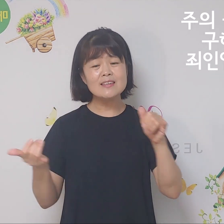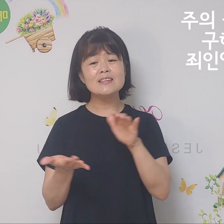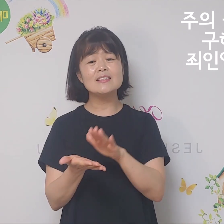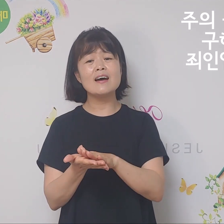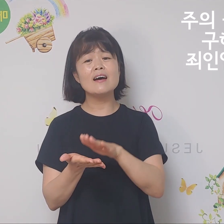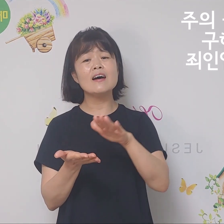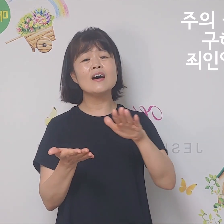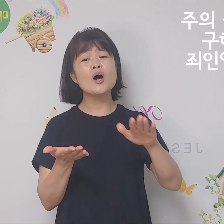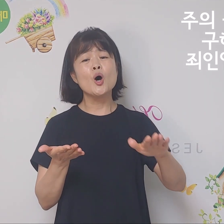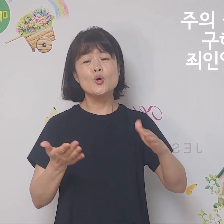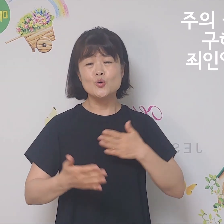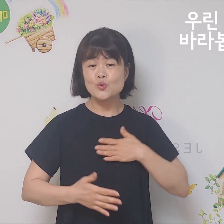죄인입니다. 우리